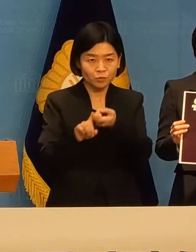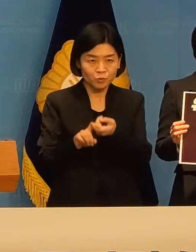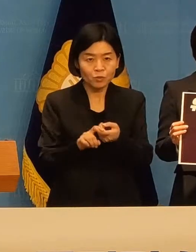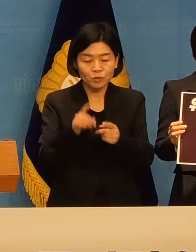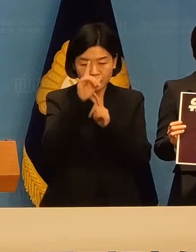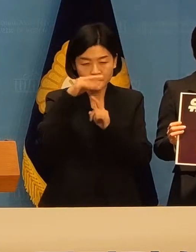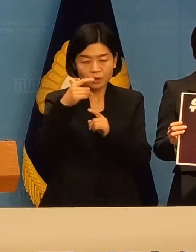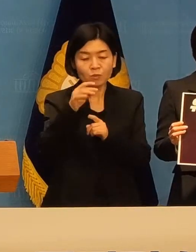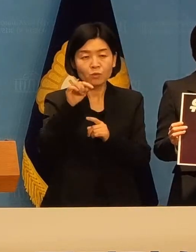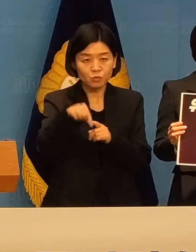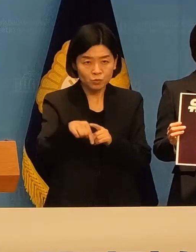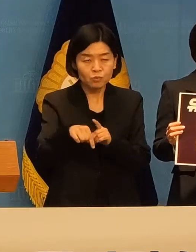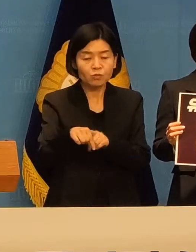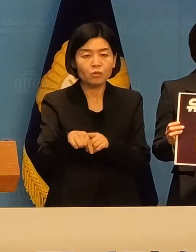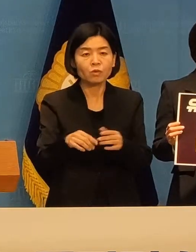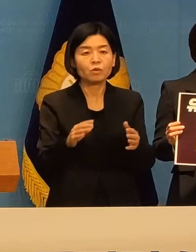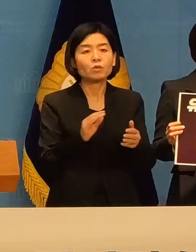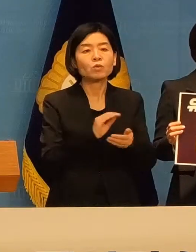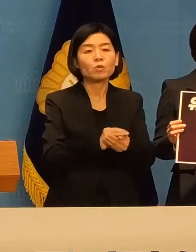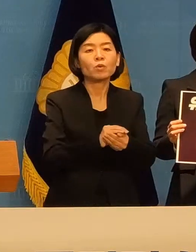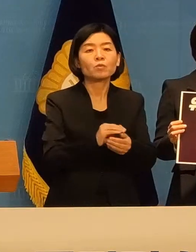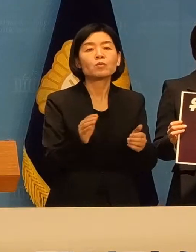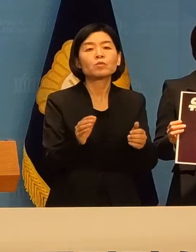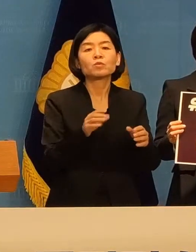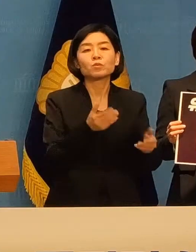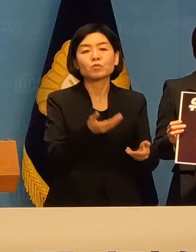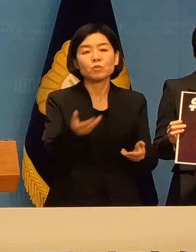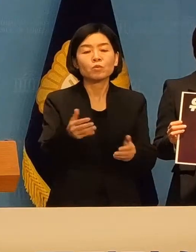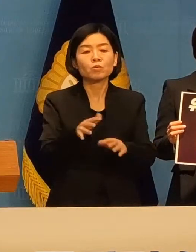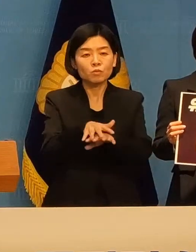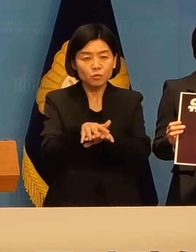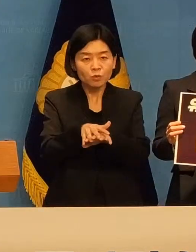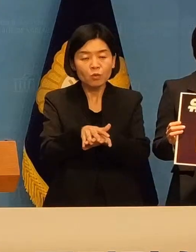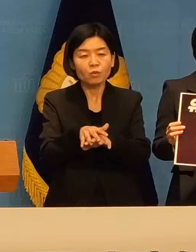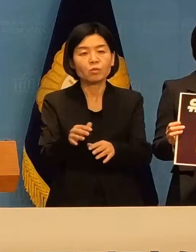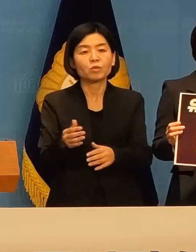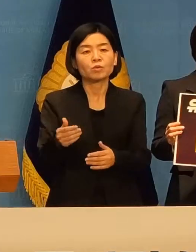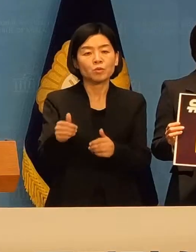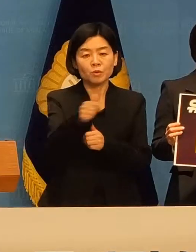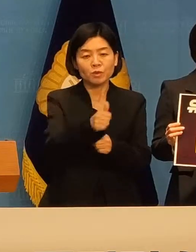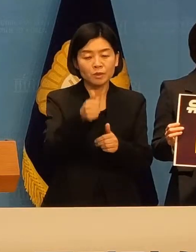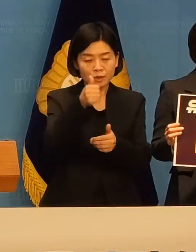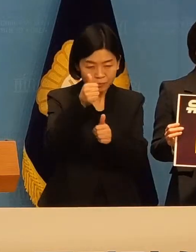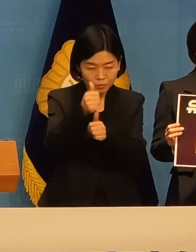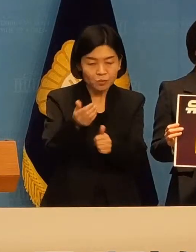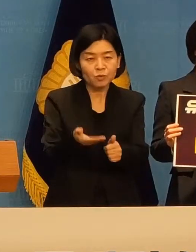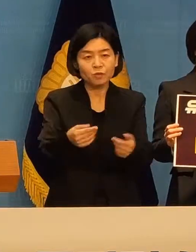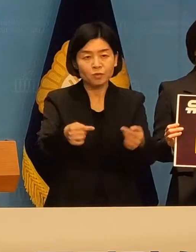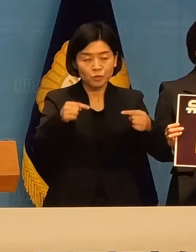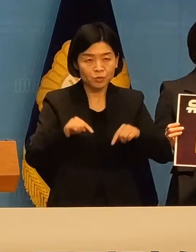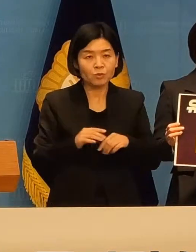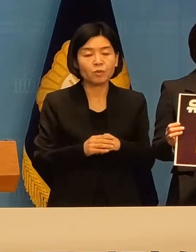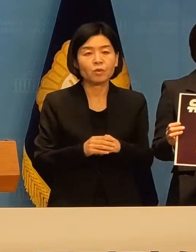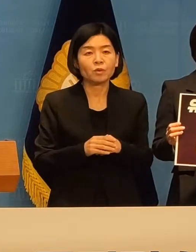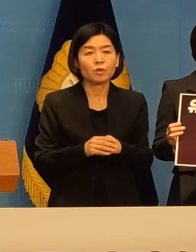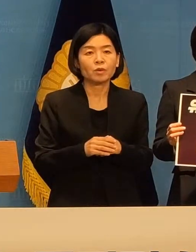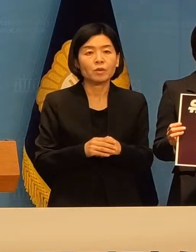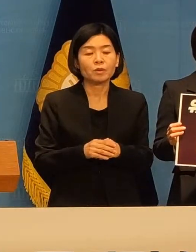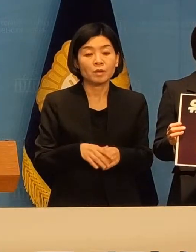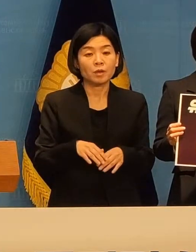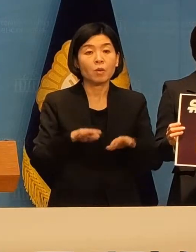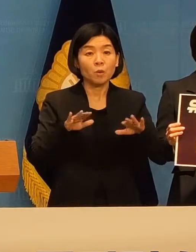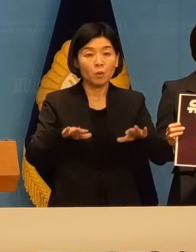이동호 위원장님, 그리고 농협유통노조 이창경 수석부위원장님 오셨습니다. 오늘 기자회견 취지